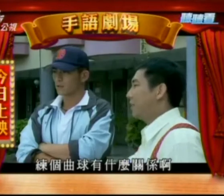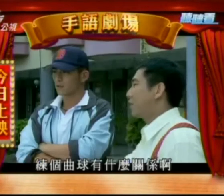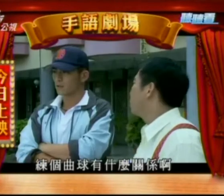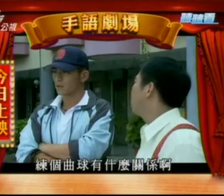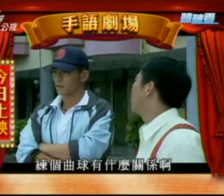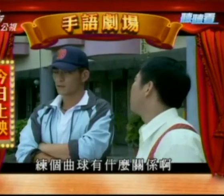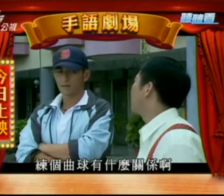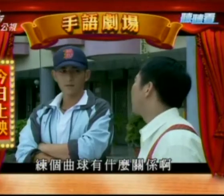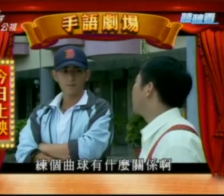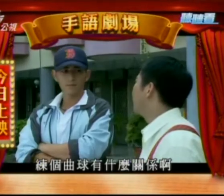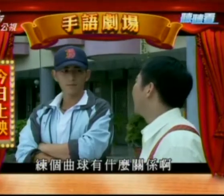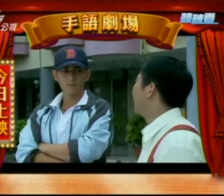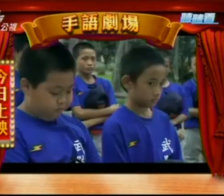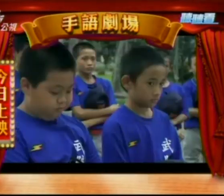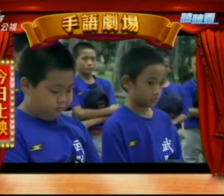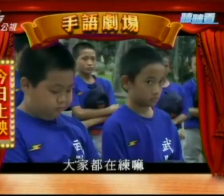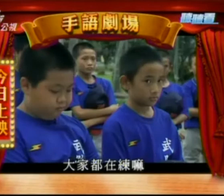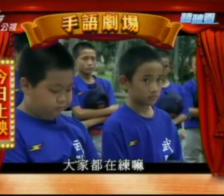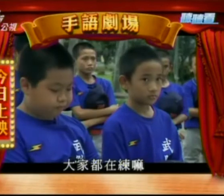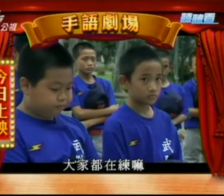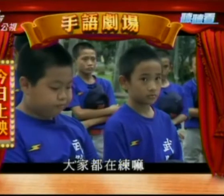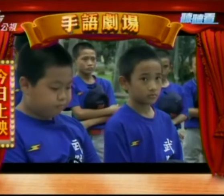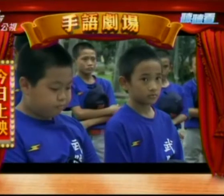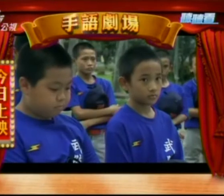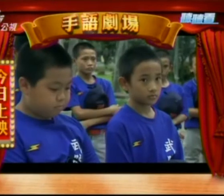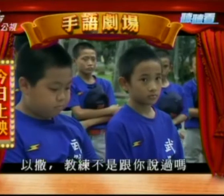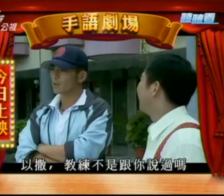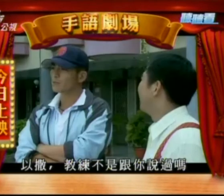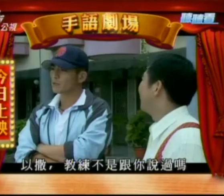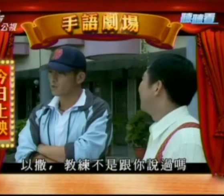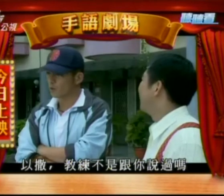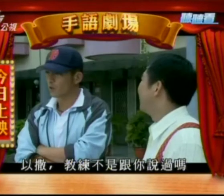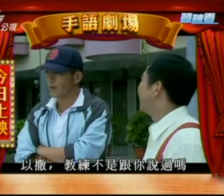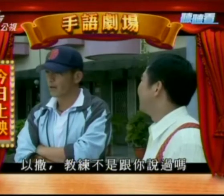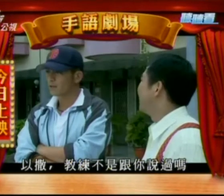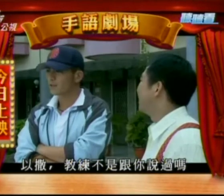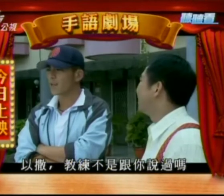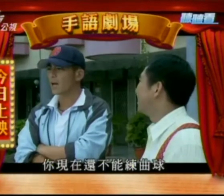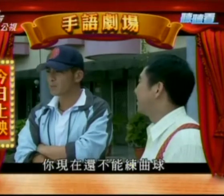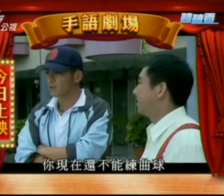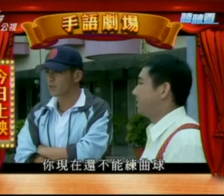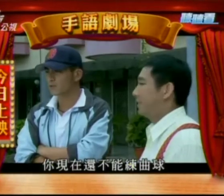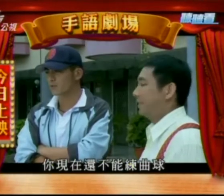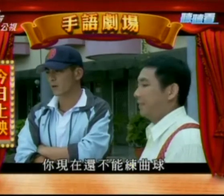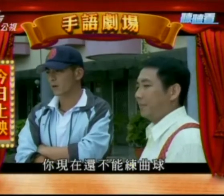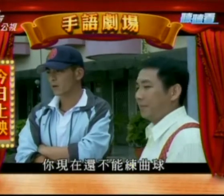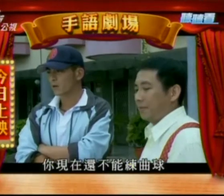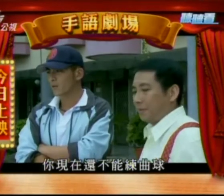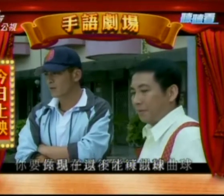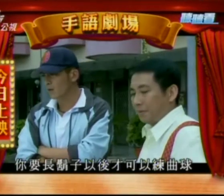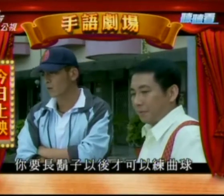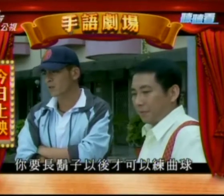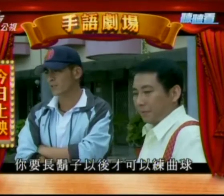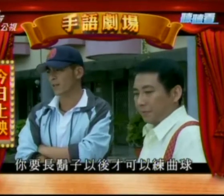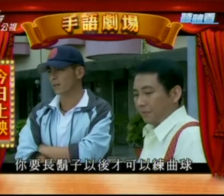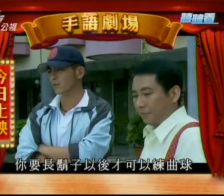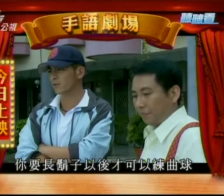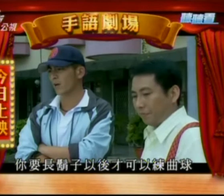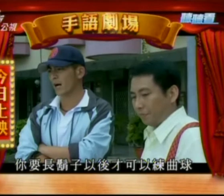练个曲球有什么关系啊？ 大家都在练嘛。 伊萨，教练不是跟你说过吗？你现在还不能练曲球，你要长胡子以后才可以练曲球